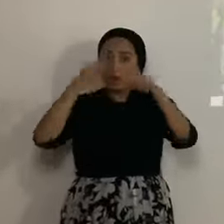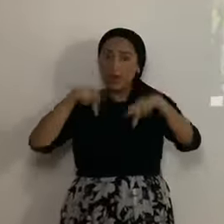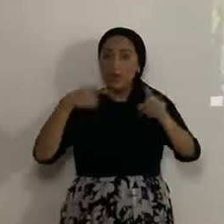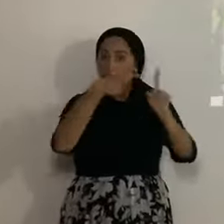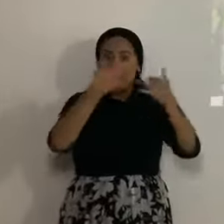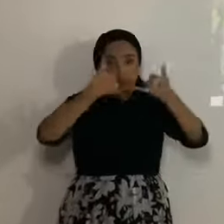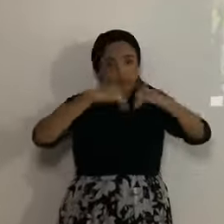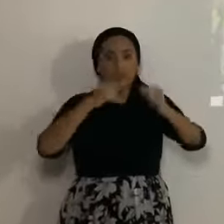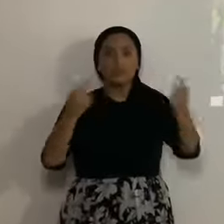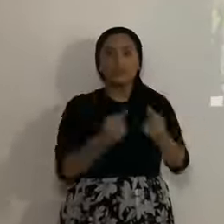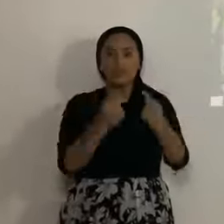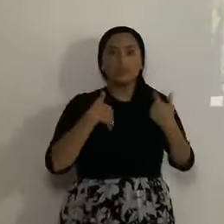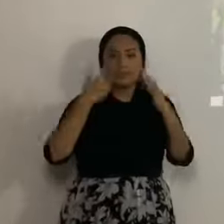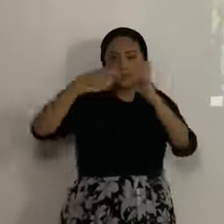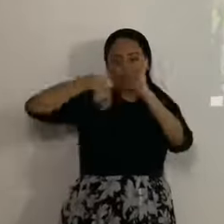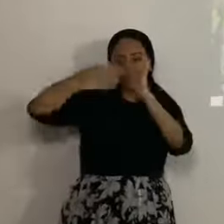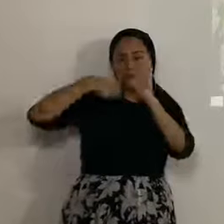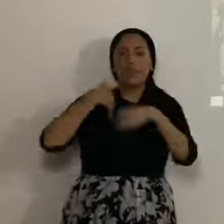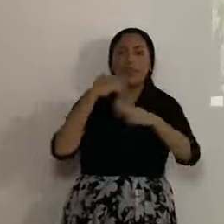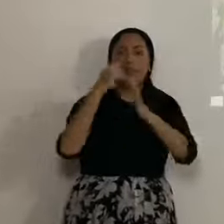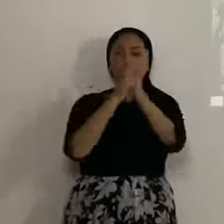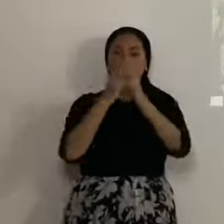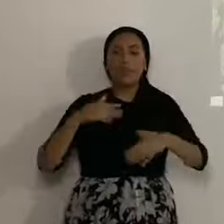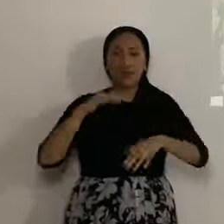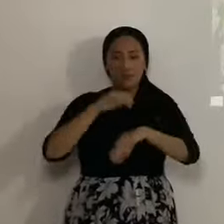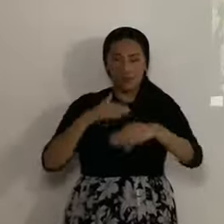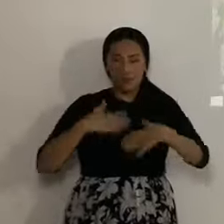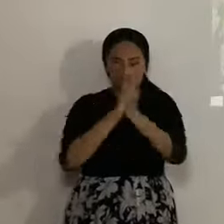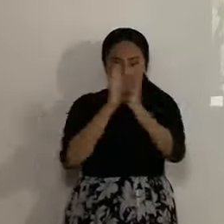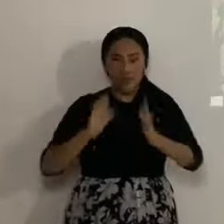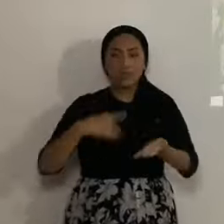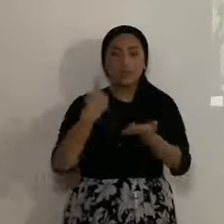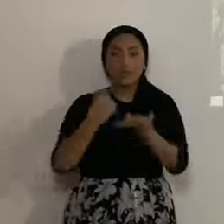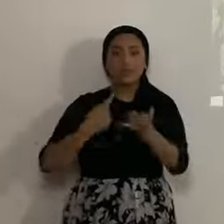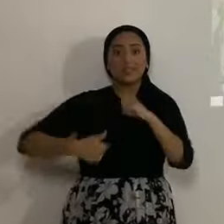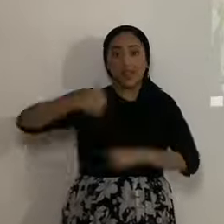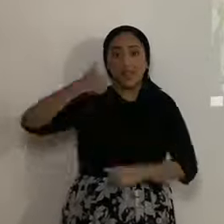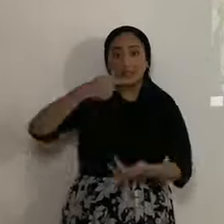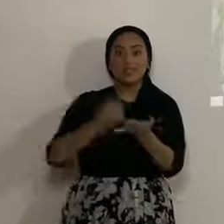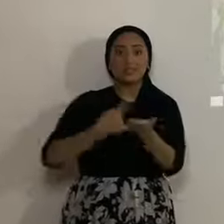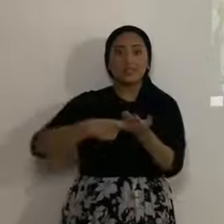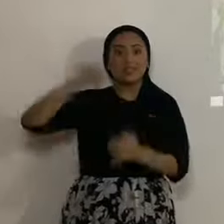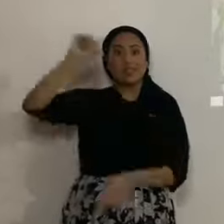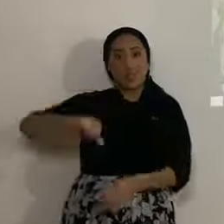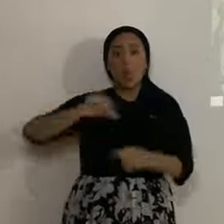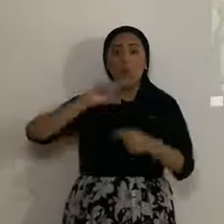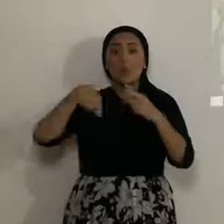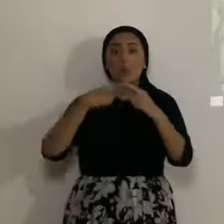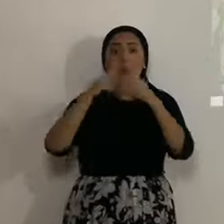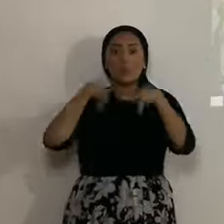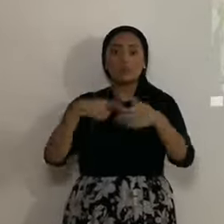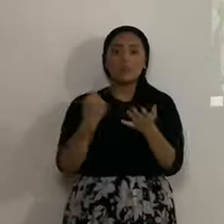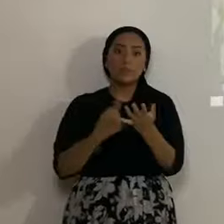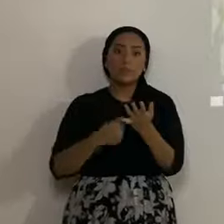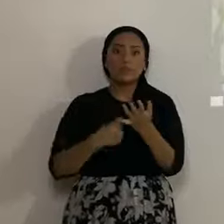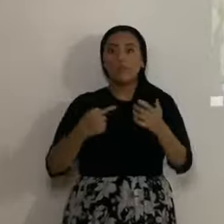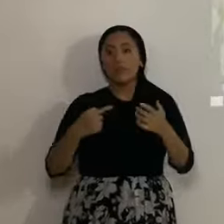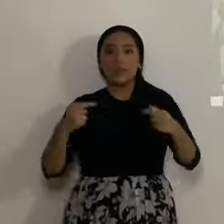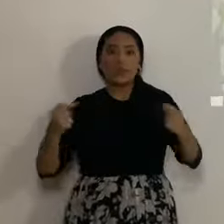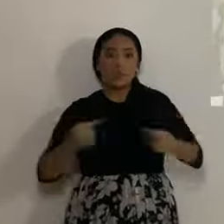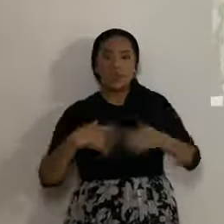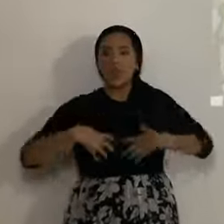pecando, y yo grabé, filmamos aquí un video, en Gozo y Paz, a veces arriba, y a veces abajo, cuando la persona a veces peca, se aira,